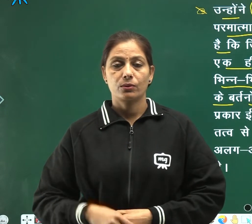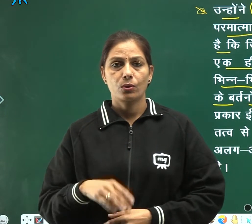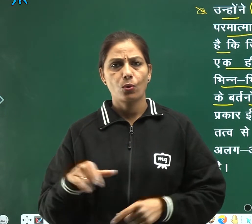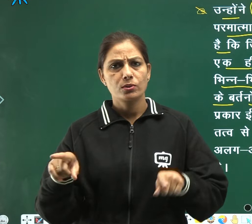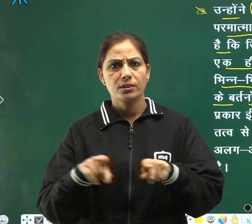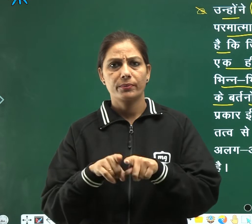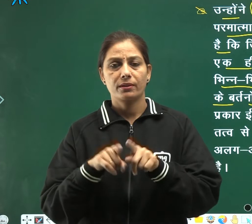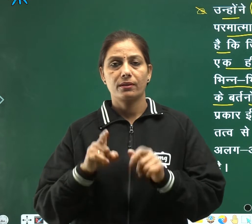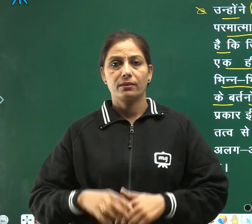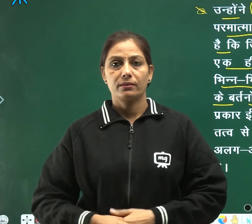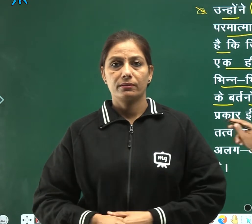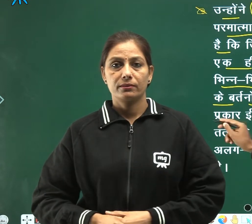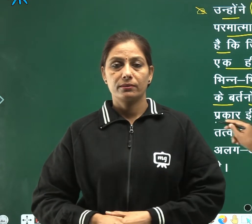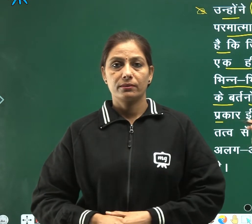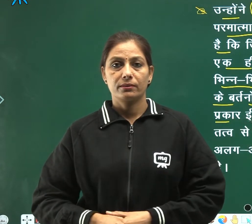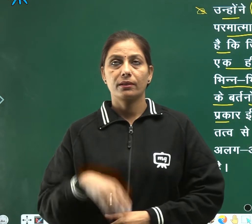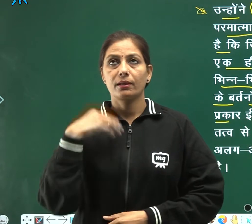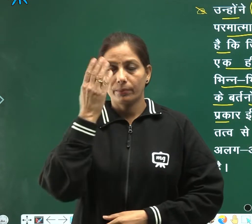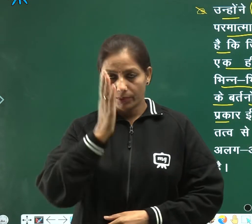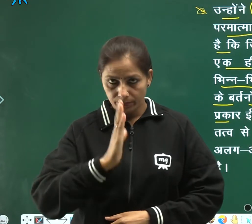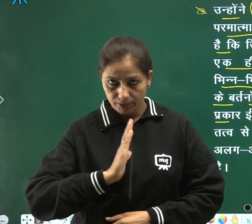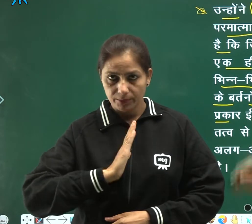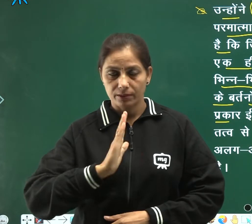उसी प्रकार ईश्वर ने भी